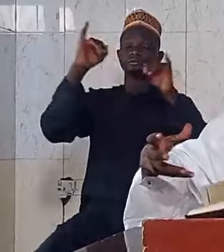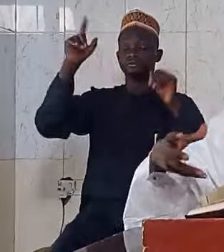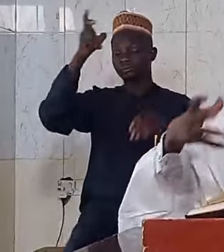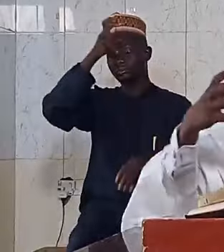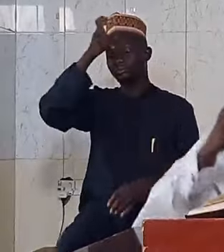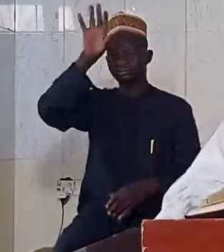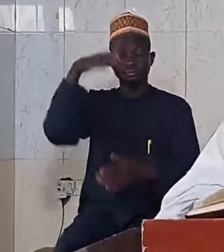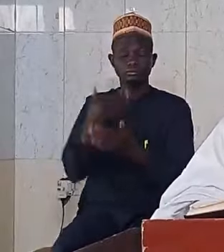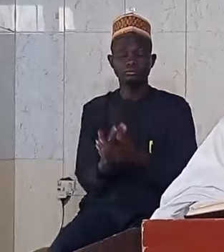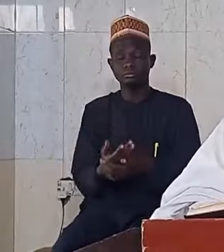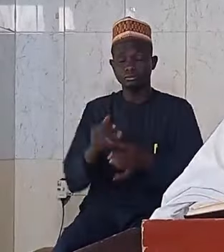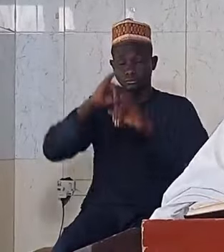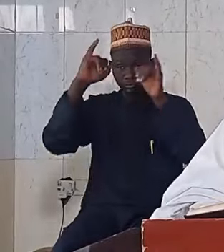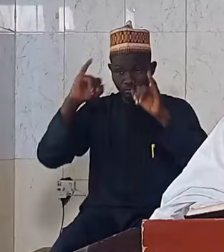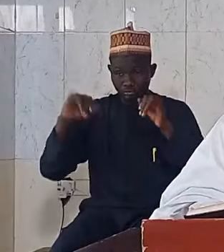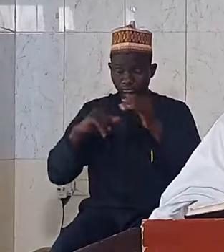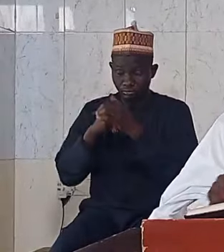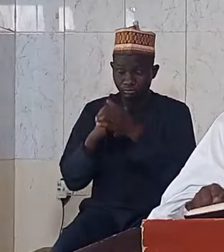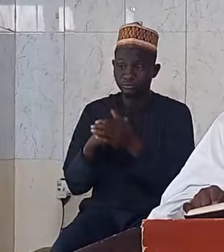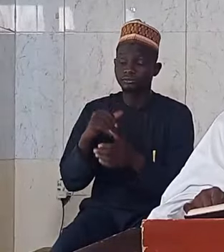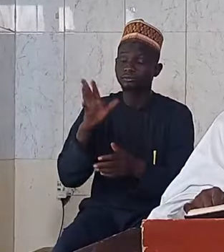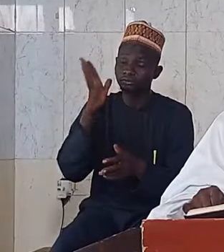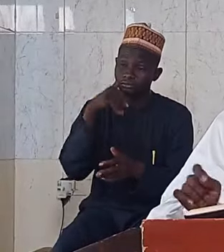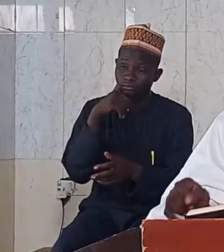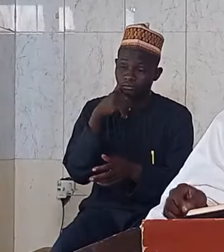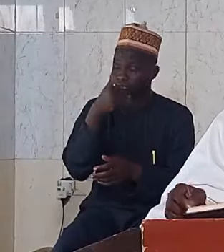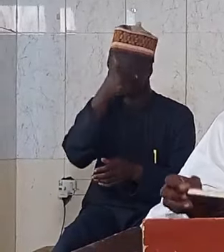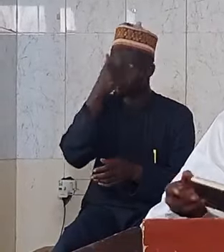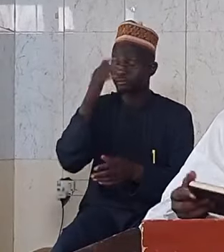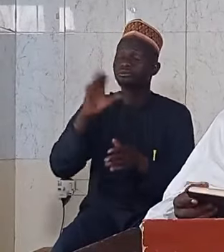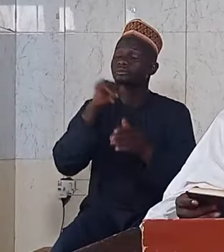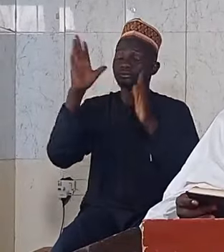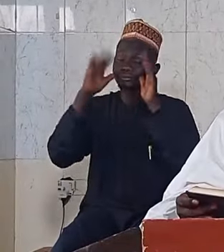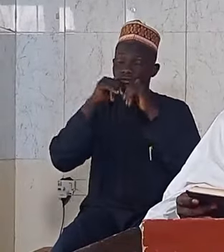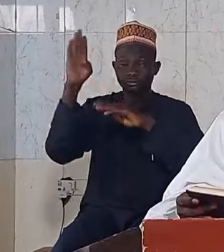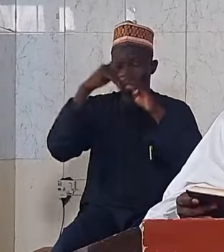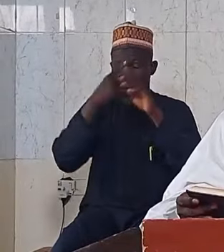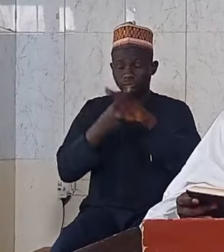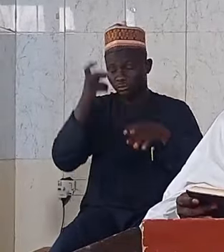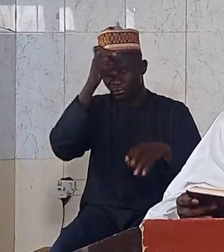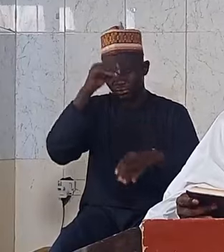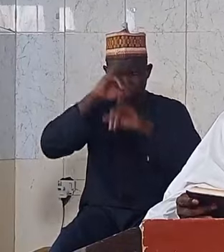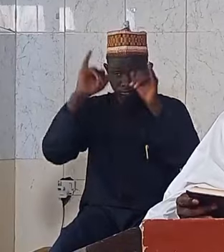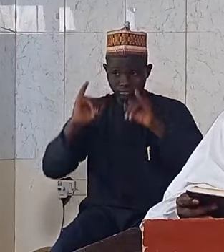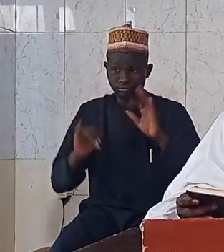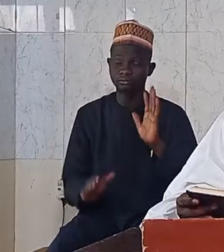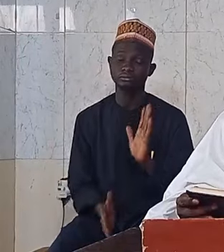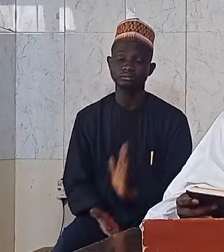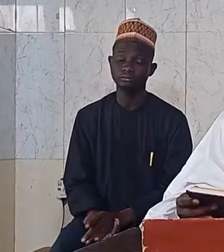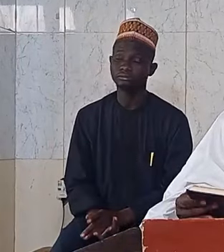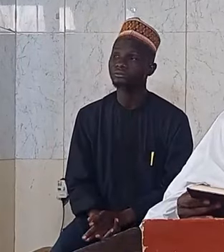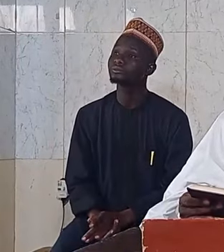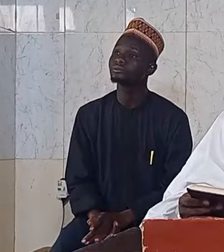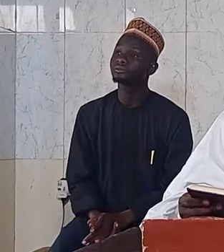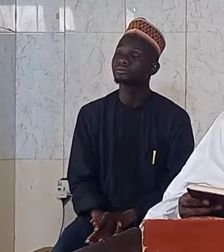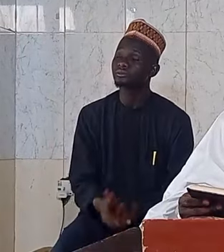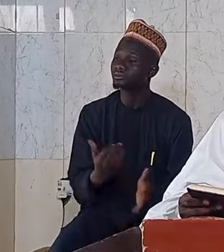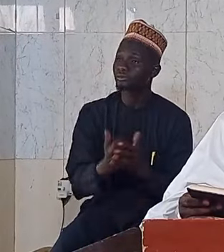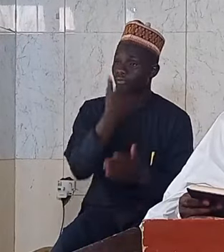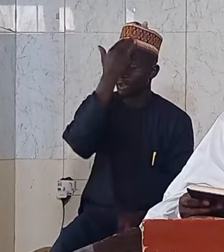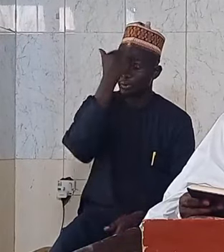dagutu dukkan su dagutu ne to su kafirai dan wannan dagutun su suke yakin su to sai Allah ya ce faqatilu